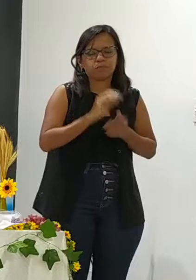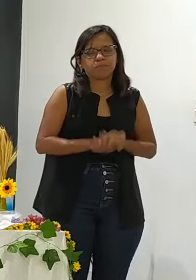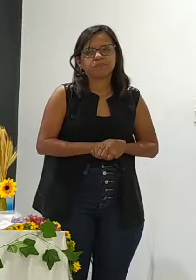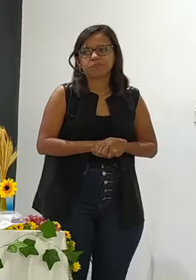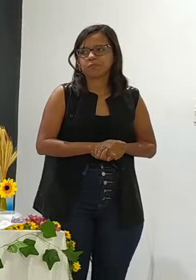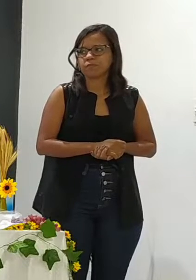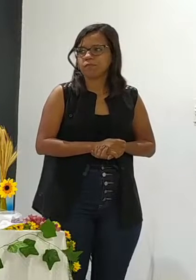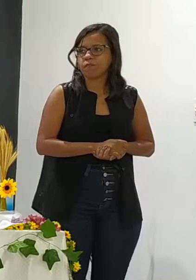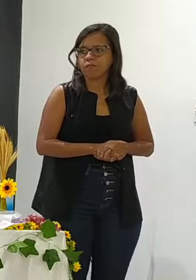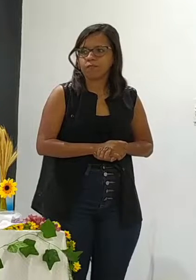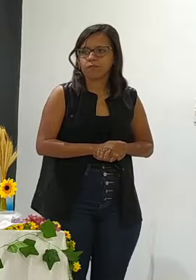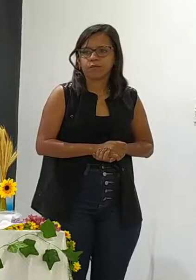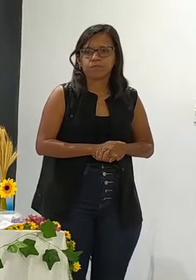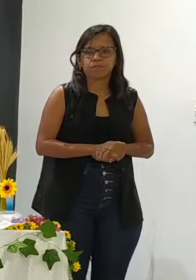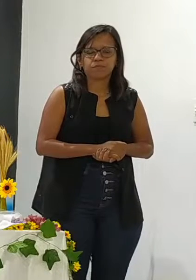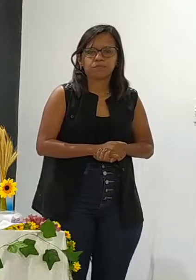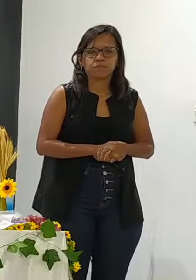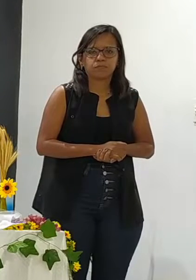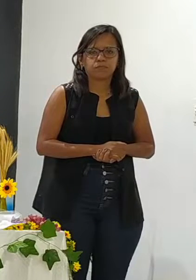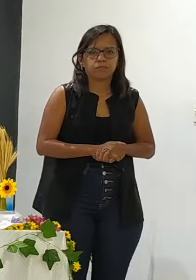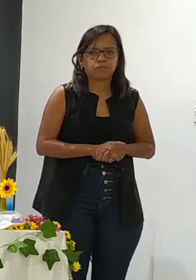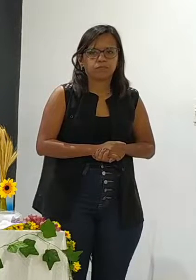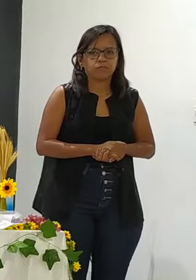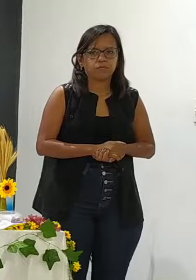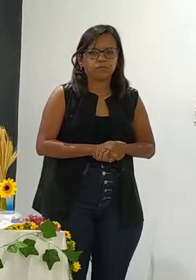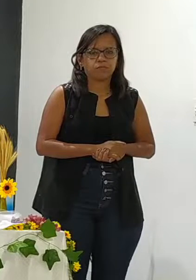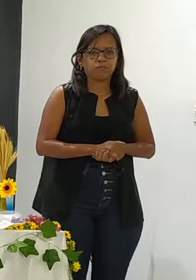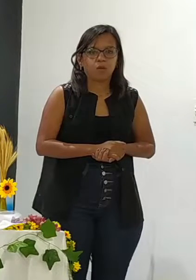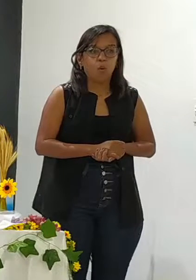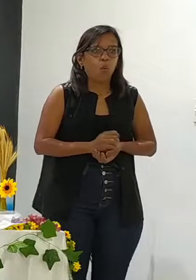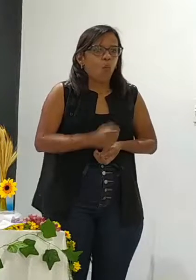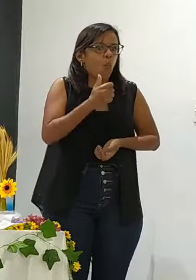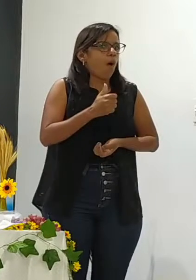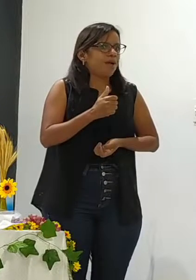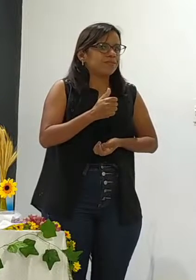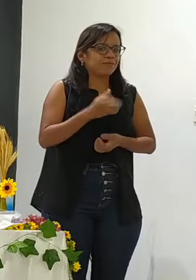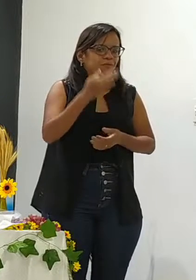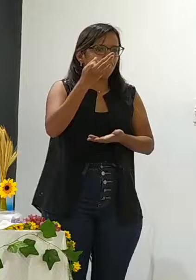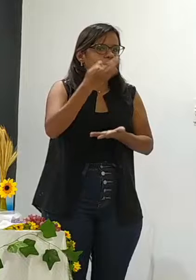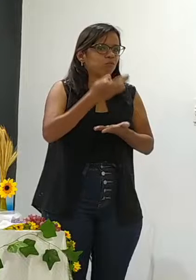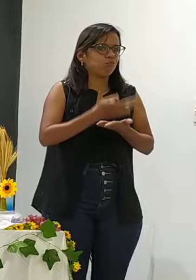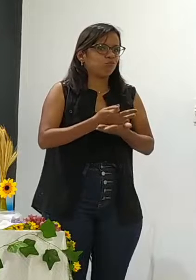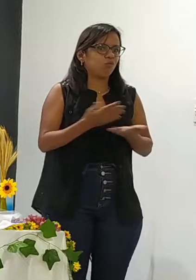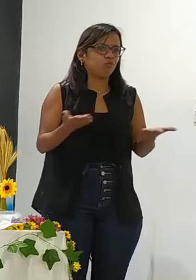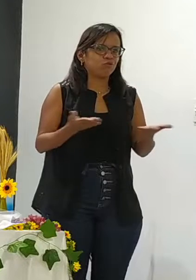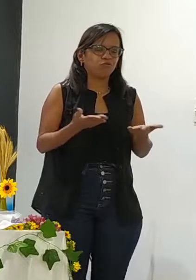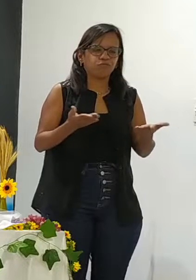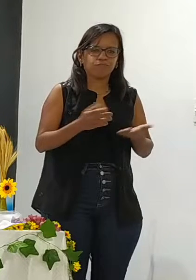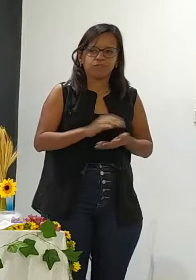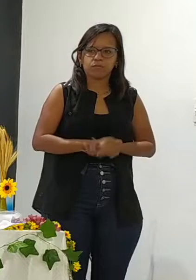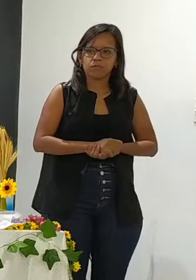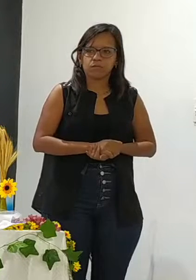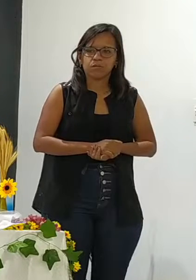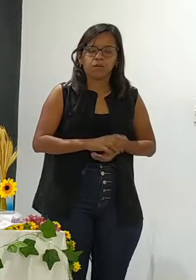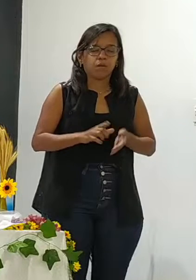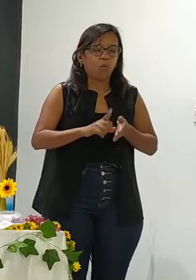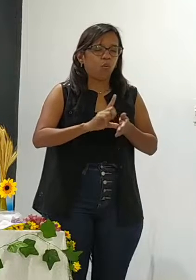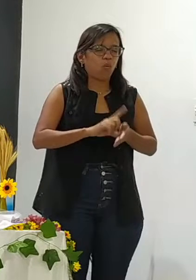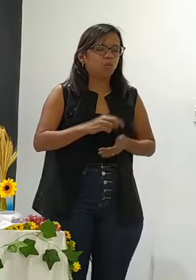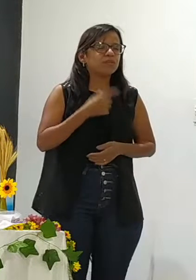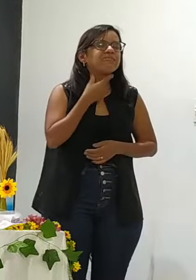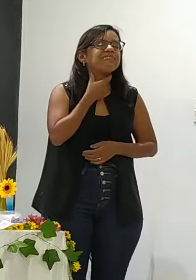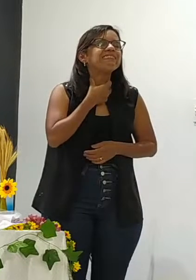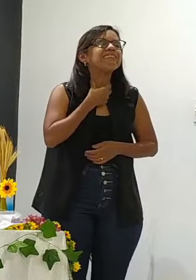Sabe, queridos, confesso aos irmãos que eu quase não venho hoje aqui. Desde ontem eu estou com a minha garganta